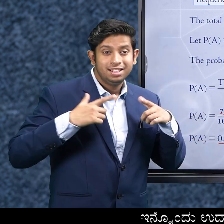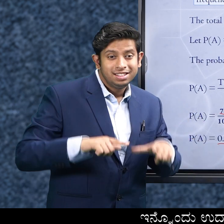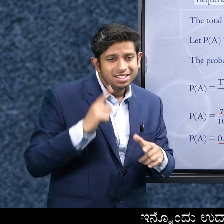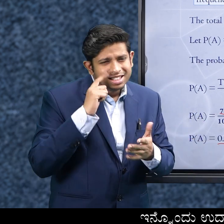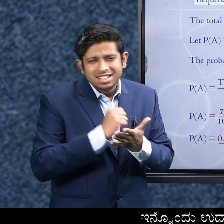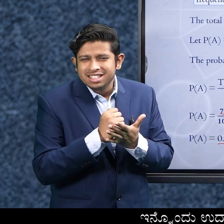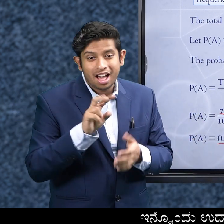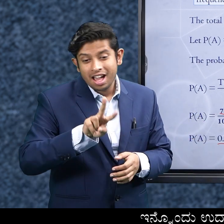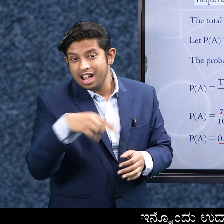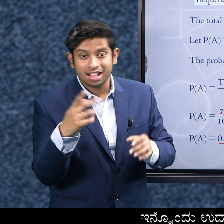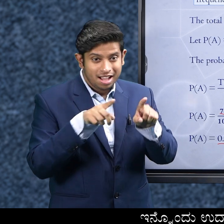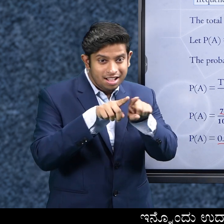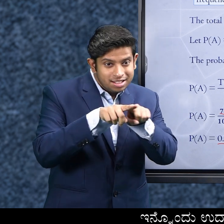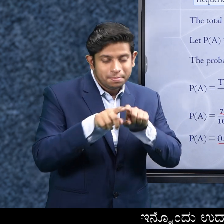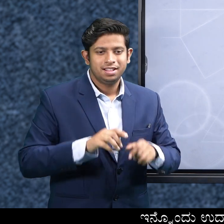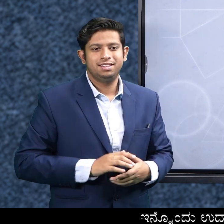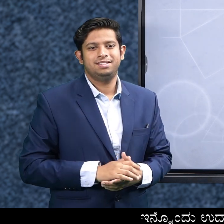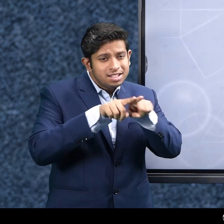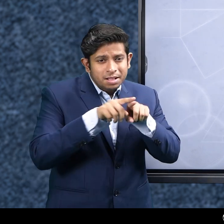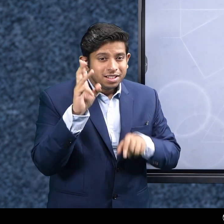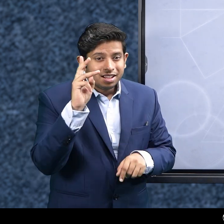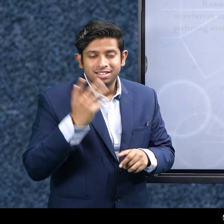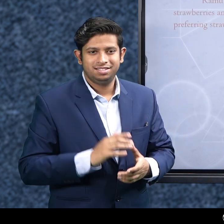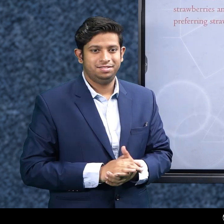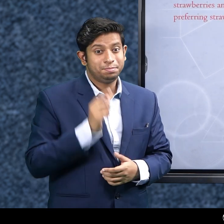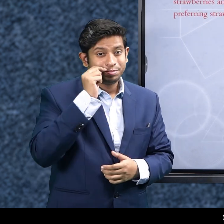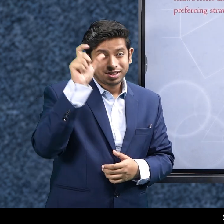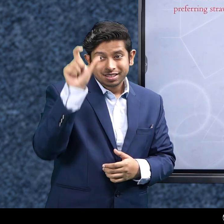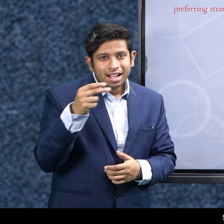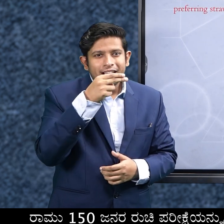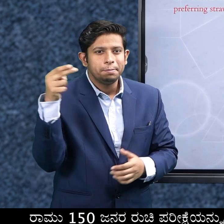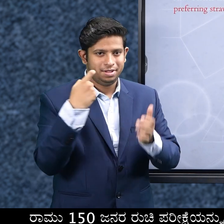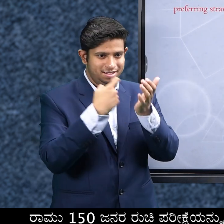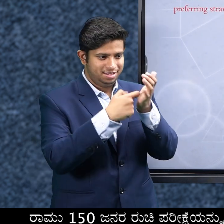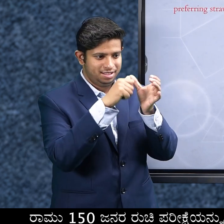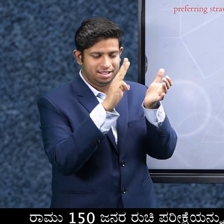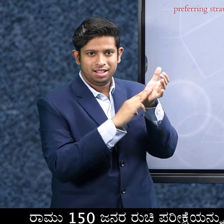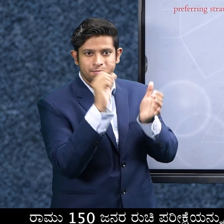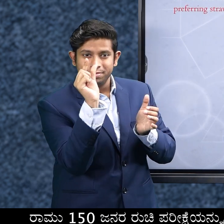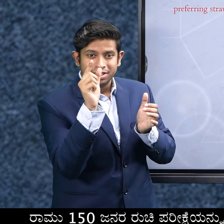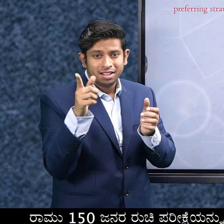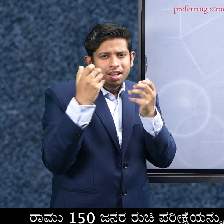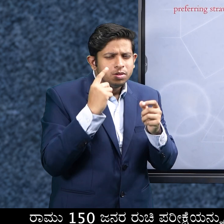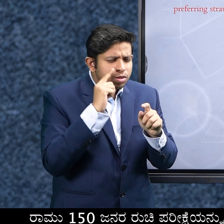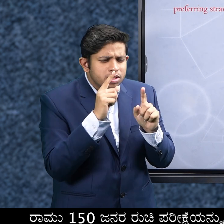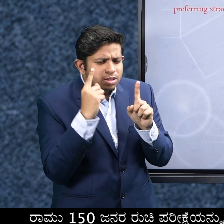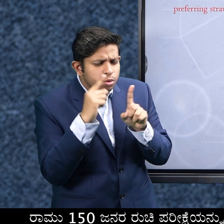ಇನ್ನೊಂದು ಉದಾಹರಣೆಯನ್ನ ಪ್ರಯತ್ನಿಸೋಣ. ಉದಾಹರಣೆ 3. ರಾಮು 150 ಜನರ ರುಚಿ ಪರೀಕ್ಷೆಯನ್ನ ನಡೆಸಿದ್ದು